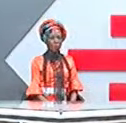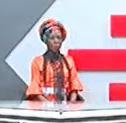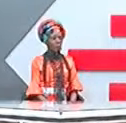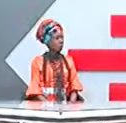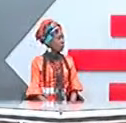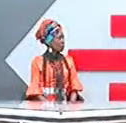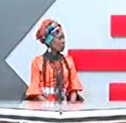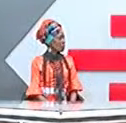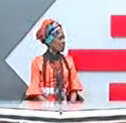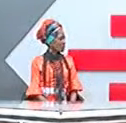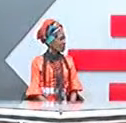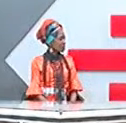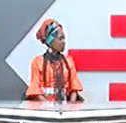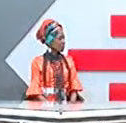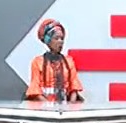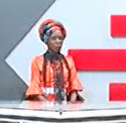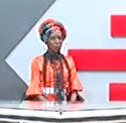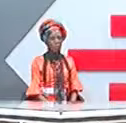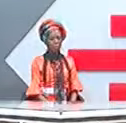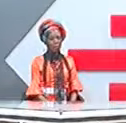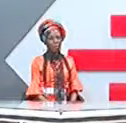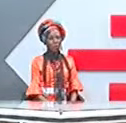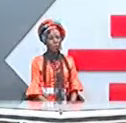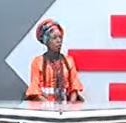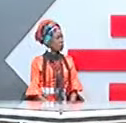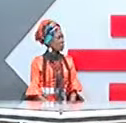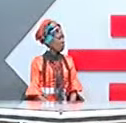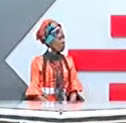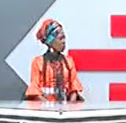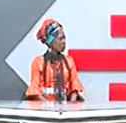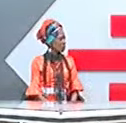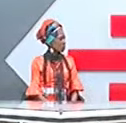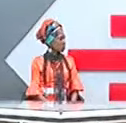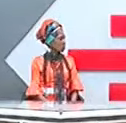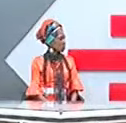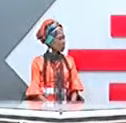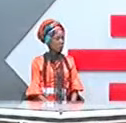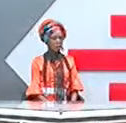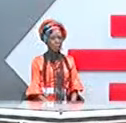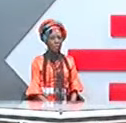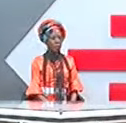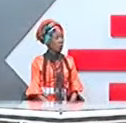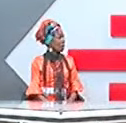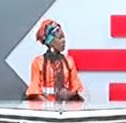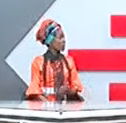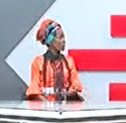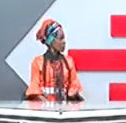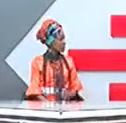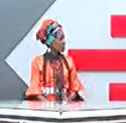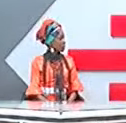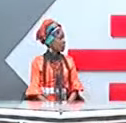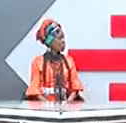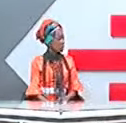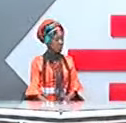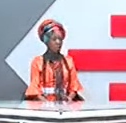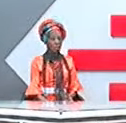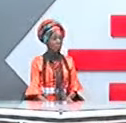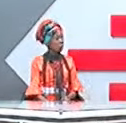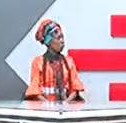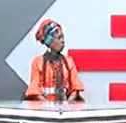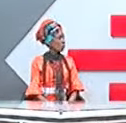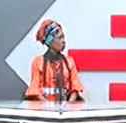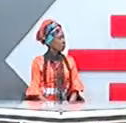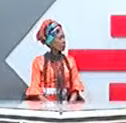obwo bubaddewo emyezi ebiro n'ebiseera twagala kuddayo mu bulamu bwa bulijjo kati naffe twagala kigende era tukirinda